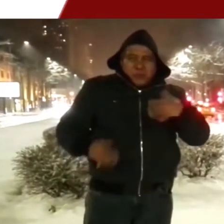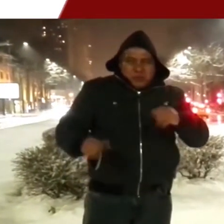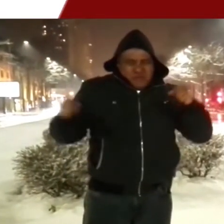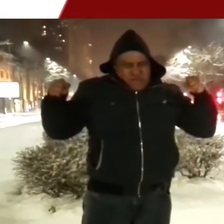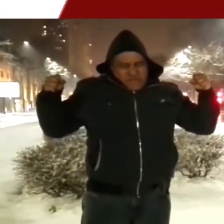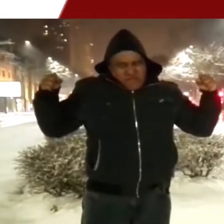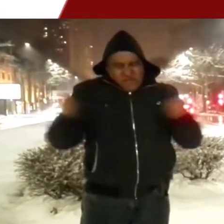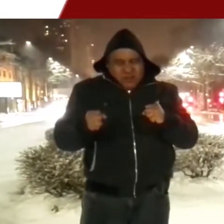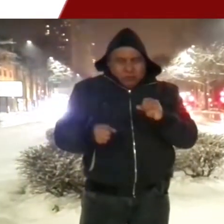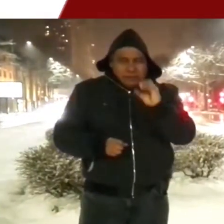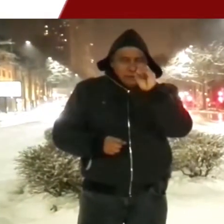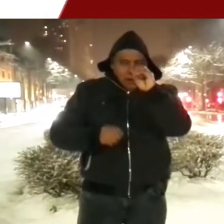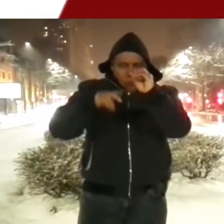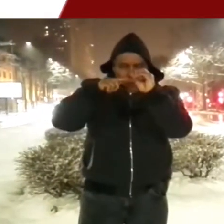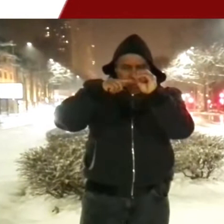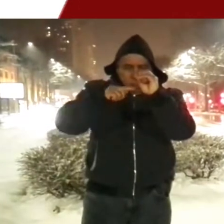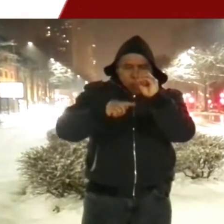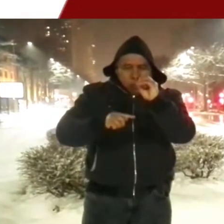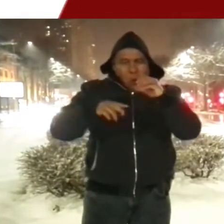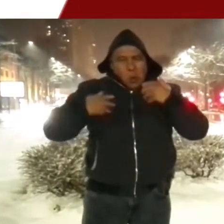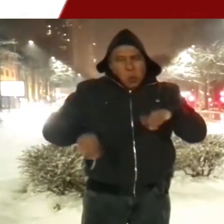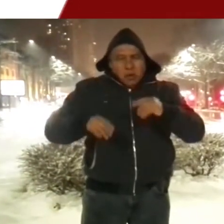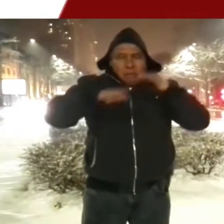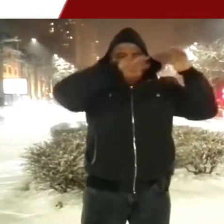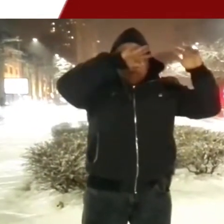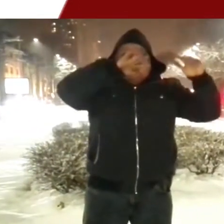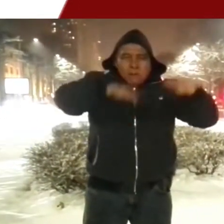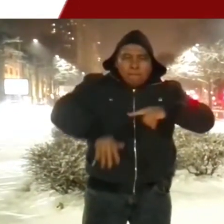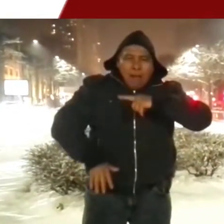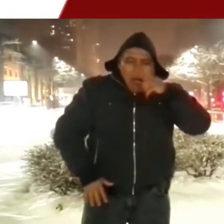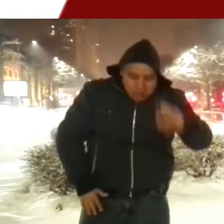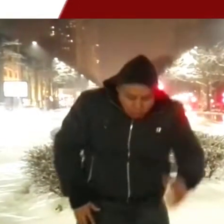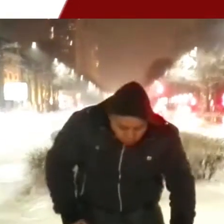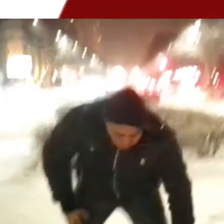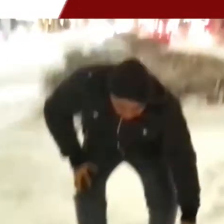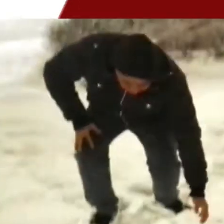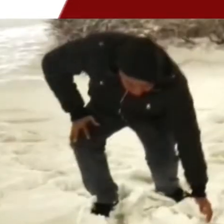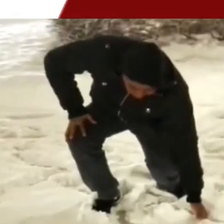Y está haciendo mucho frío, la temperatura está por debajo de los 0 grados y está nevando.